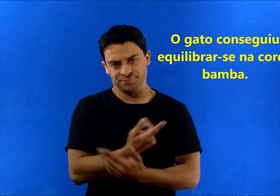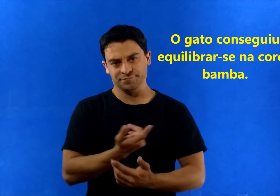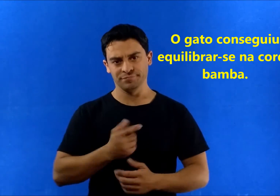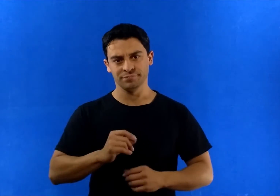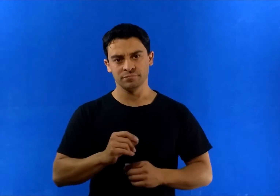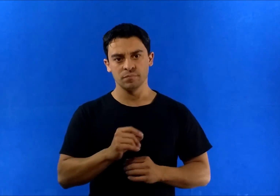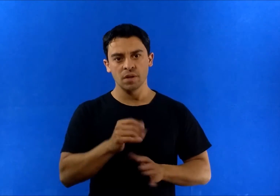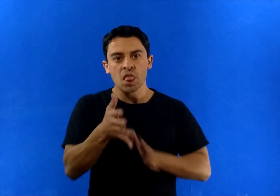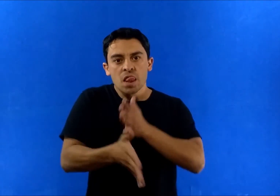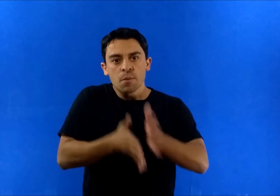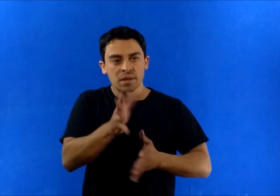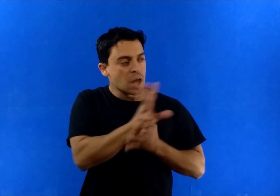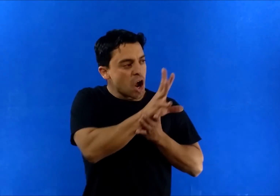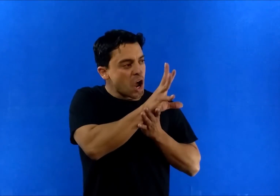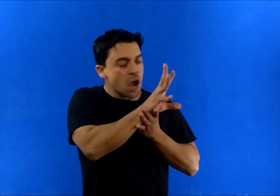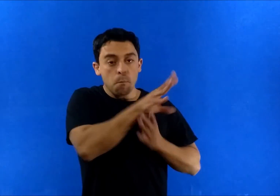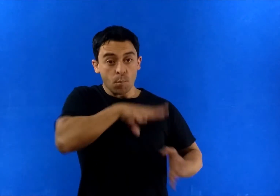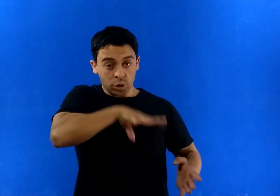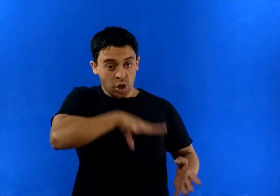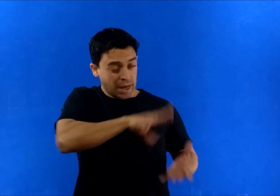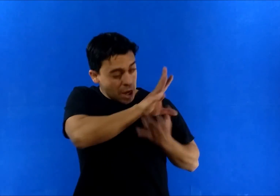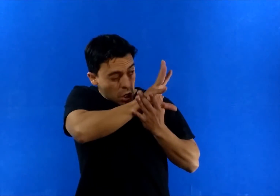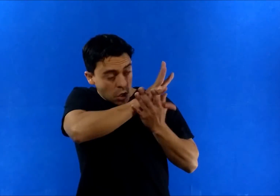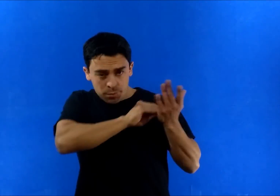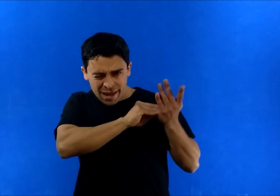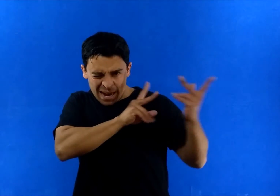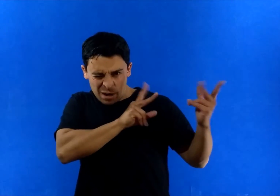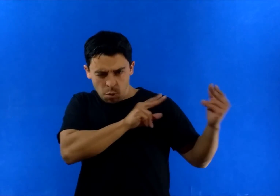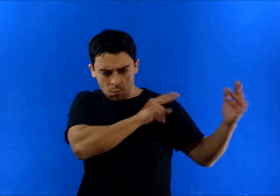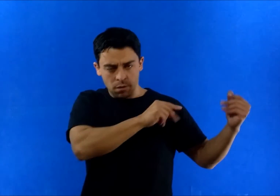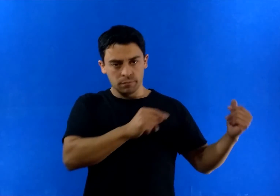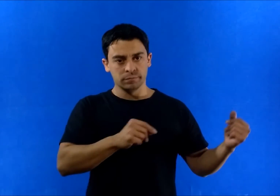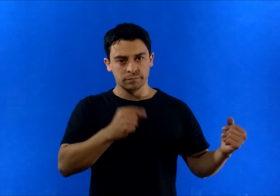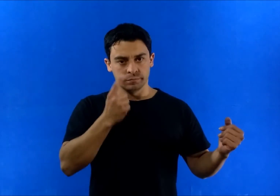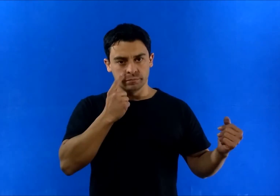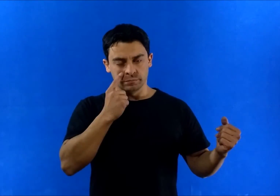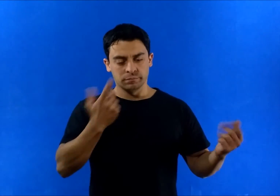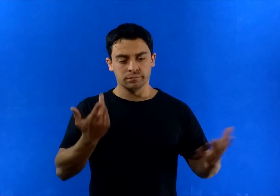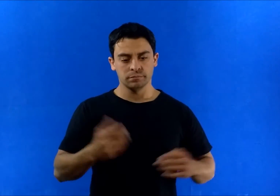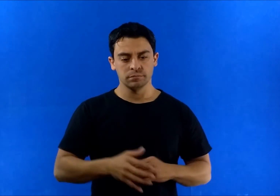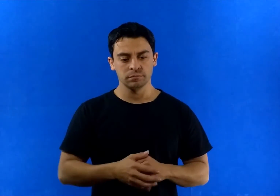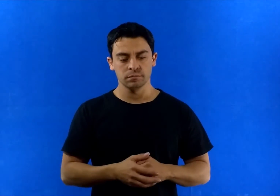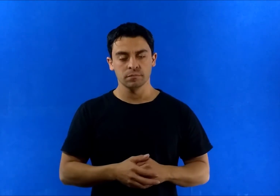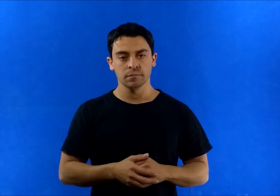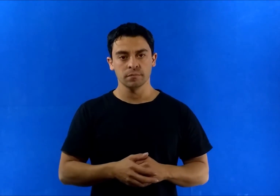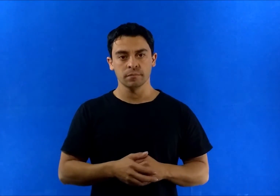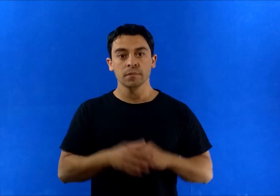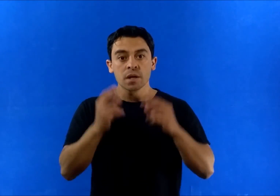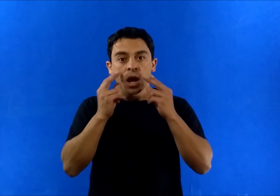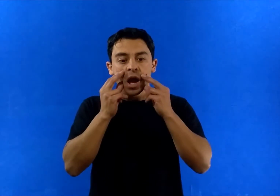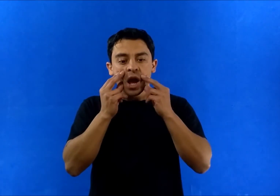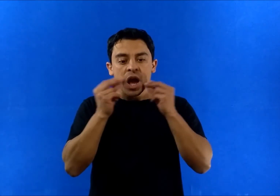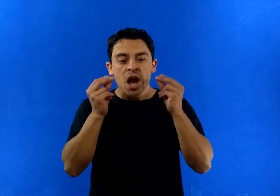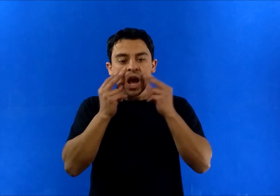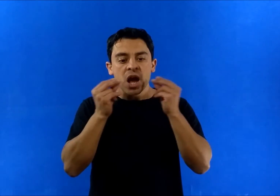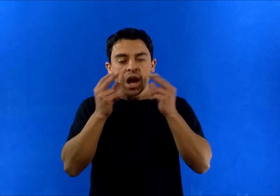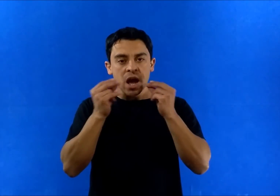vou fazer de uma forma errada, em língua de sinais. Vou copiar o português, igual as palavras.